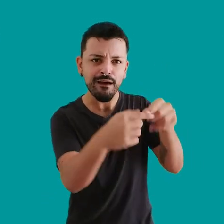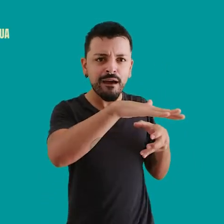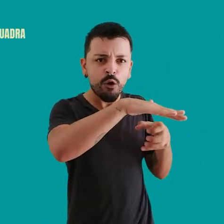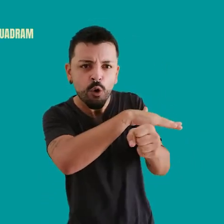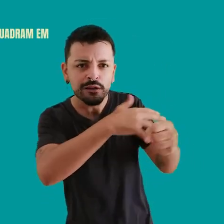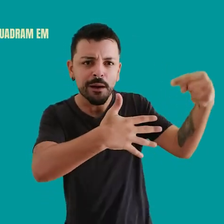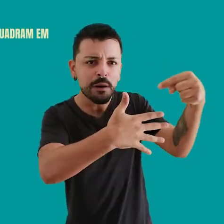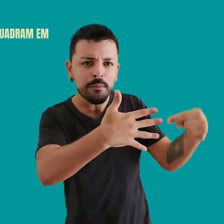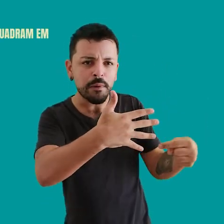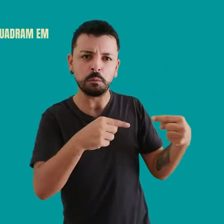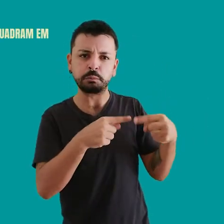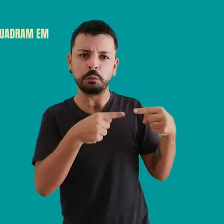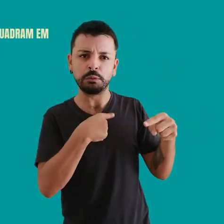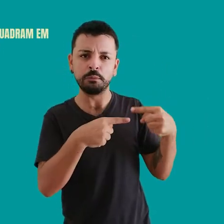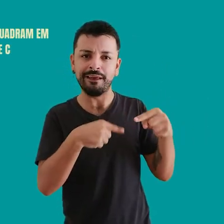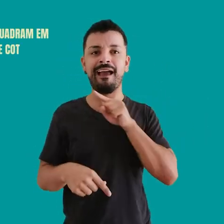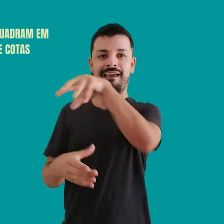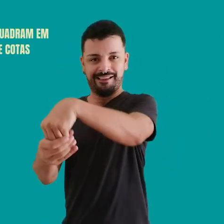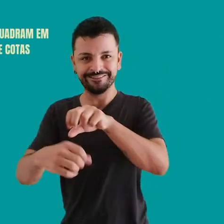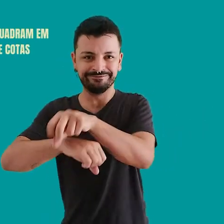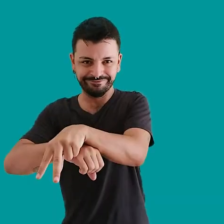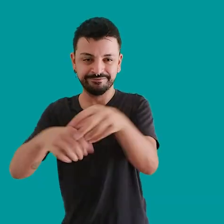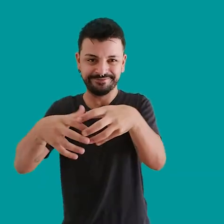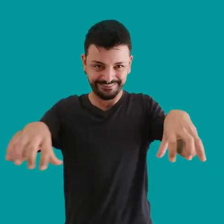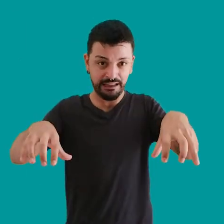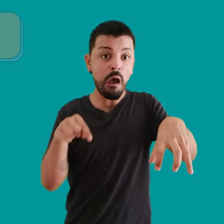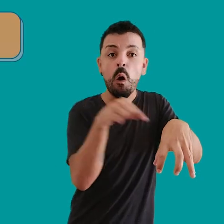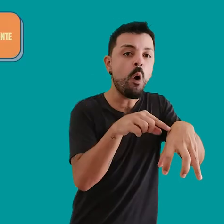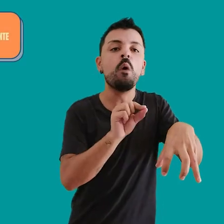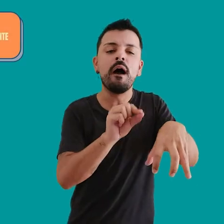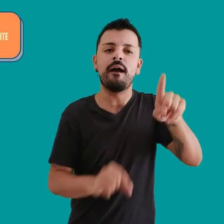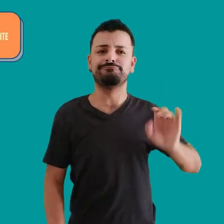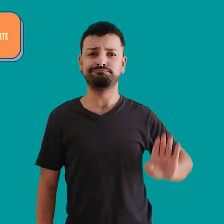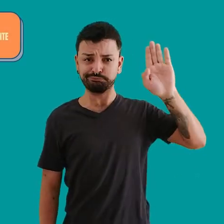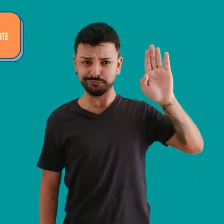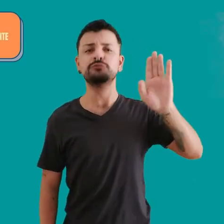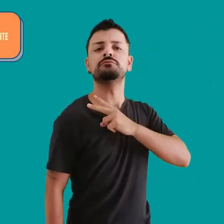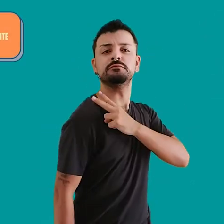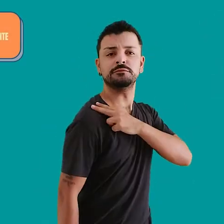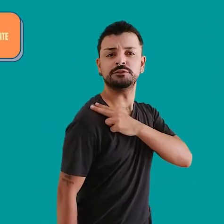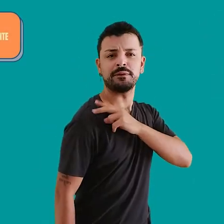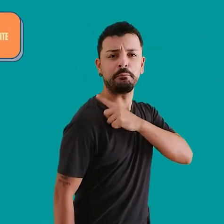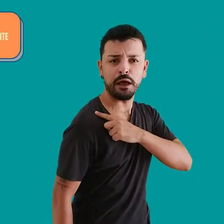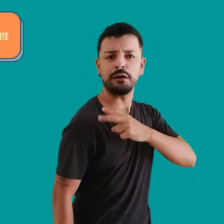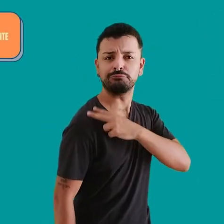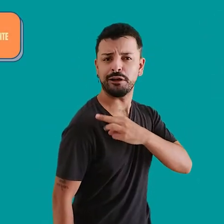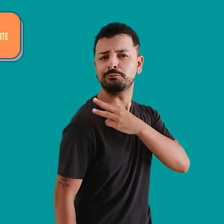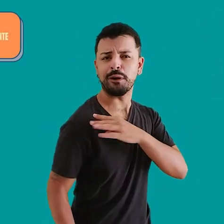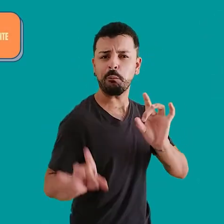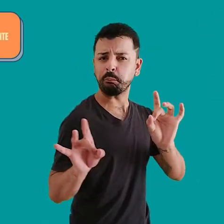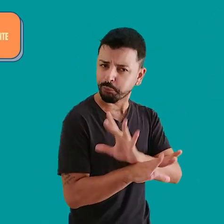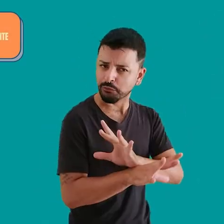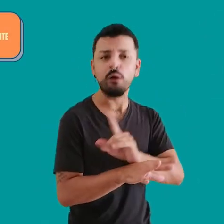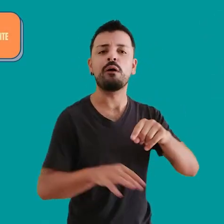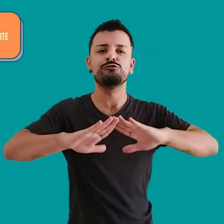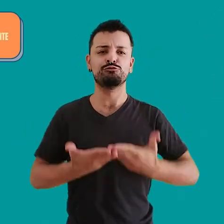se enquadram em nenhuma categoria de cotas. A outra metade é para candidatos que fizeram o ensino médio integralmente